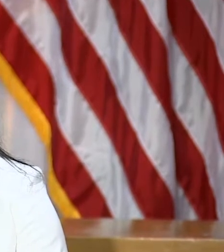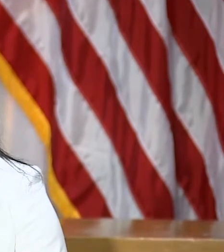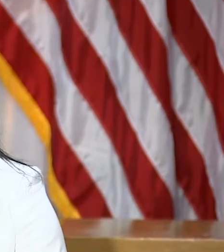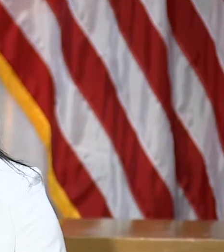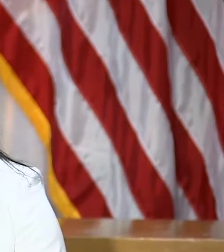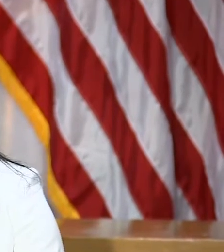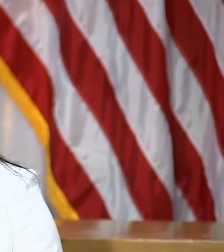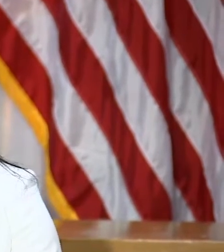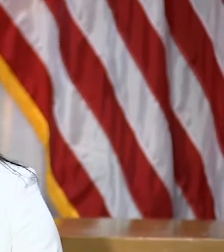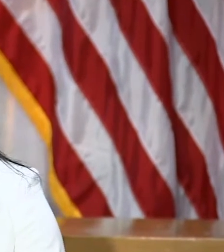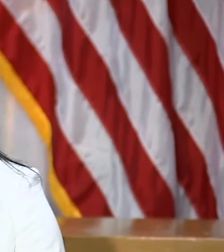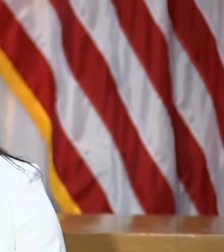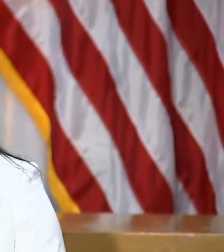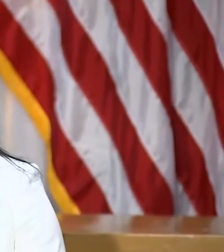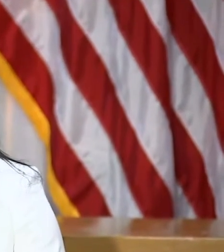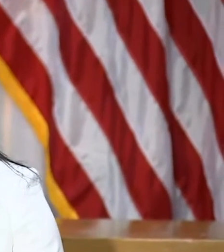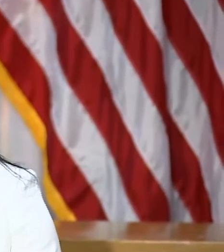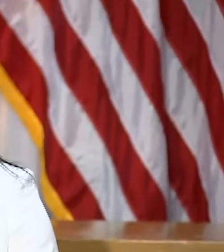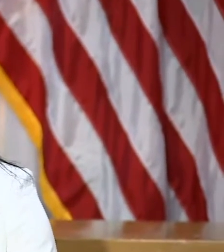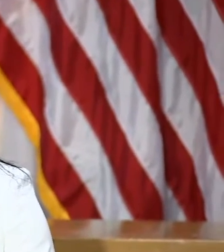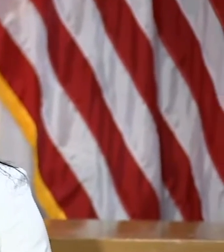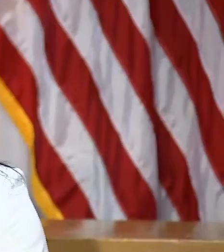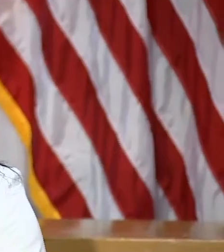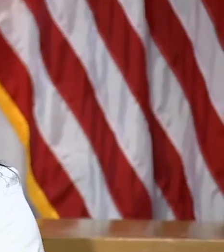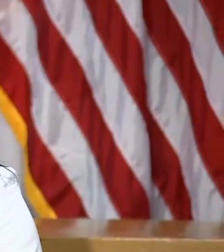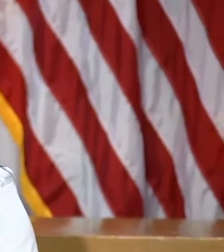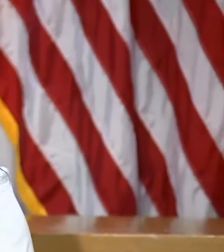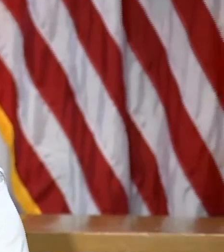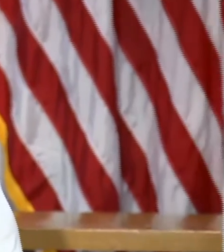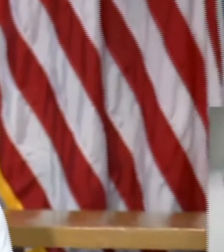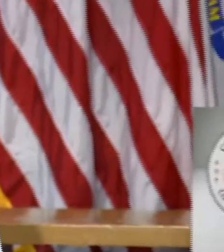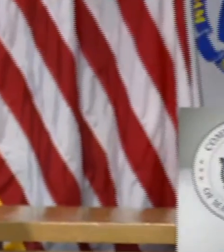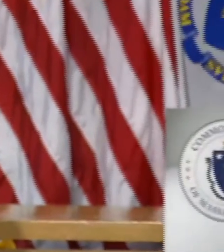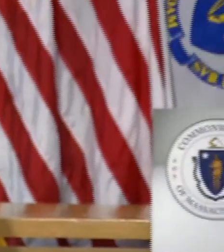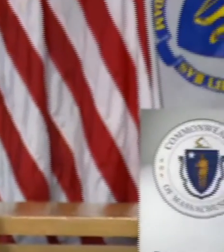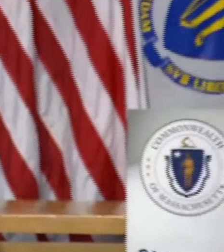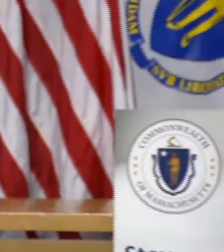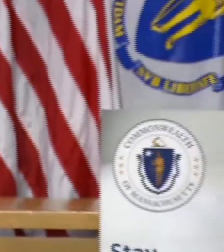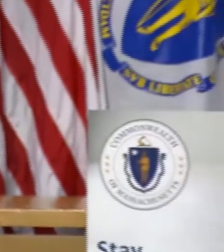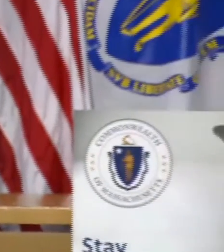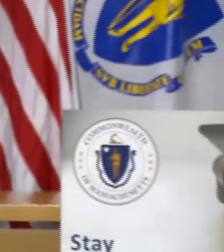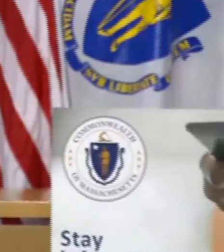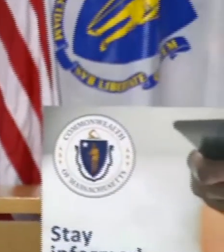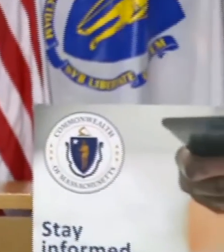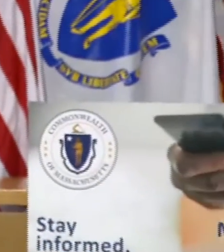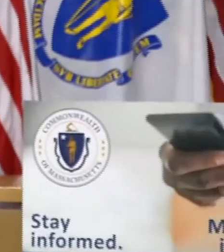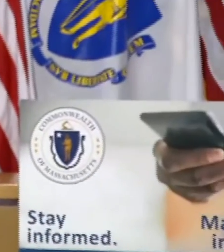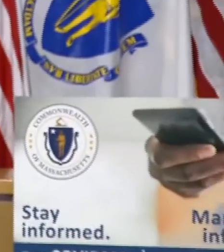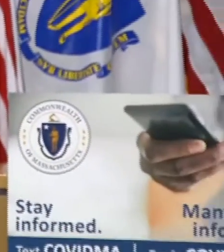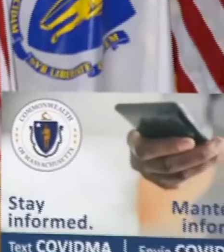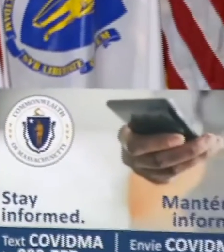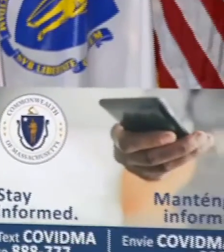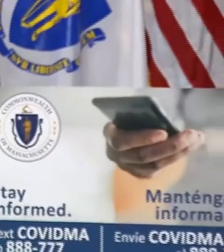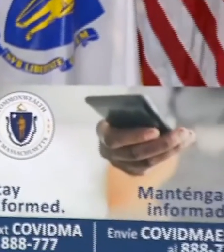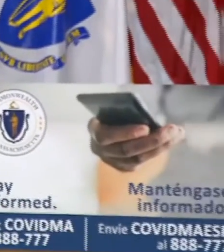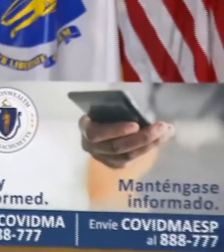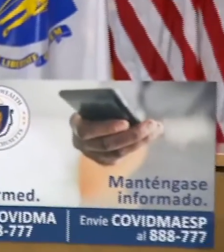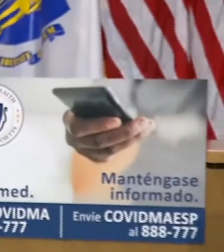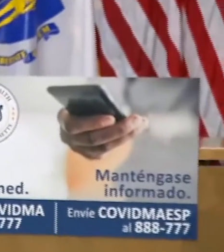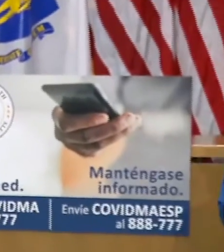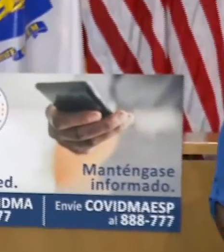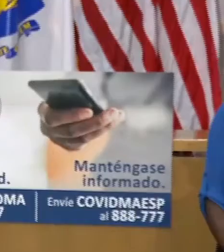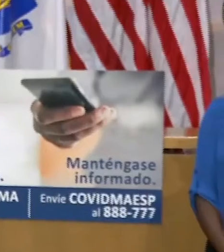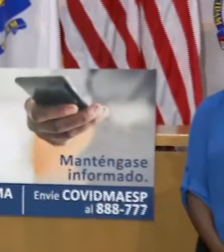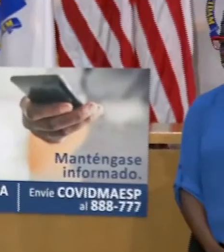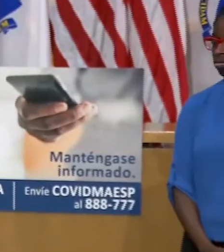Mis hijos han estado estresados emocionalmente, al igual que yo, por no estar en la escuela. He estado en riesgo